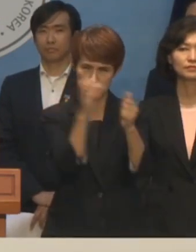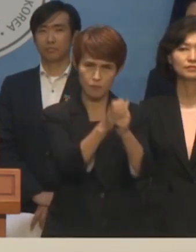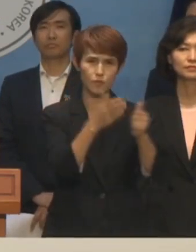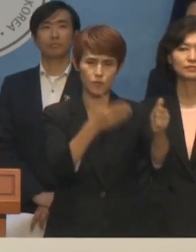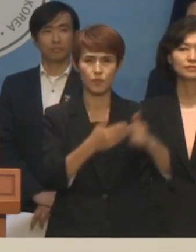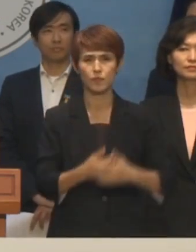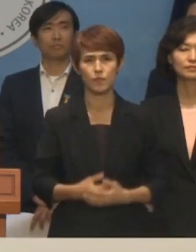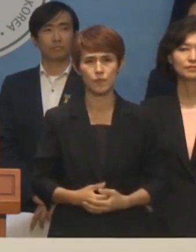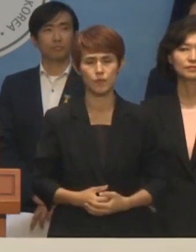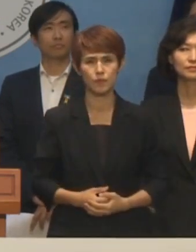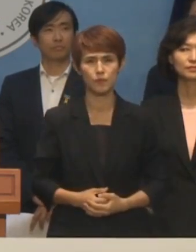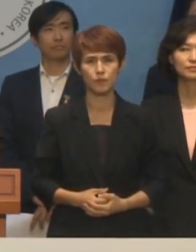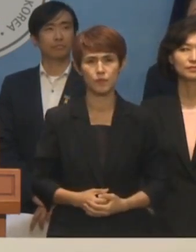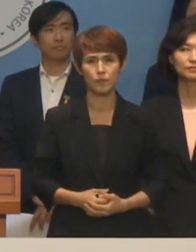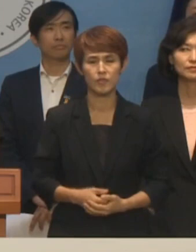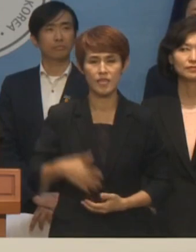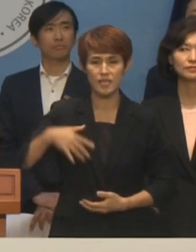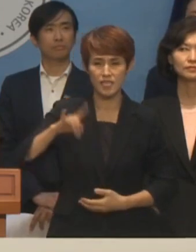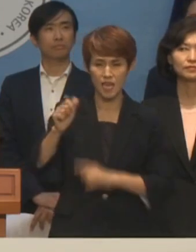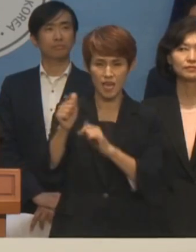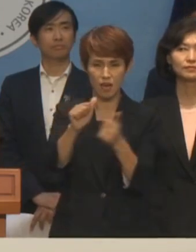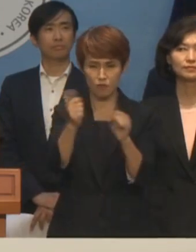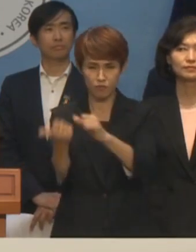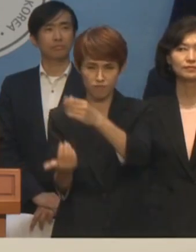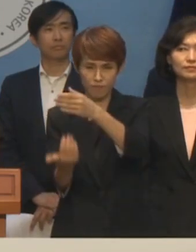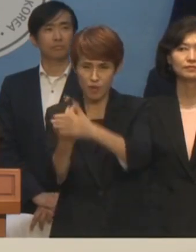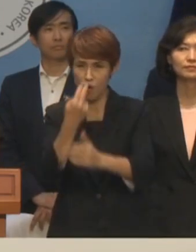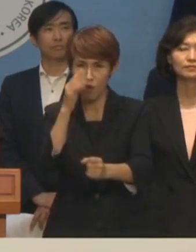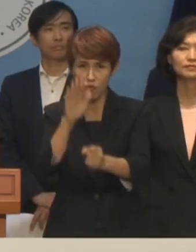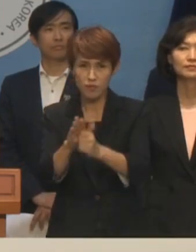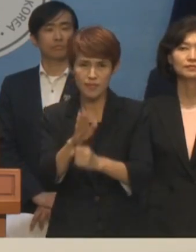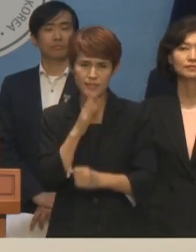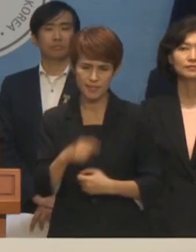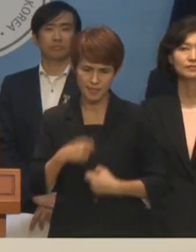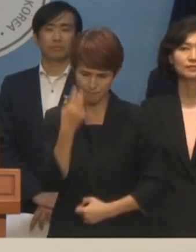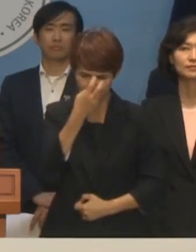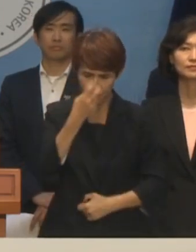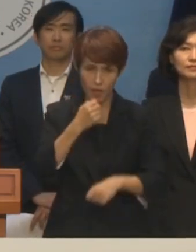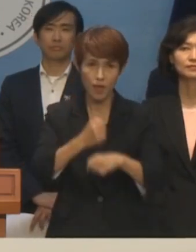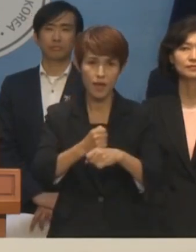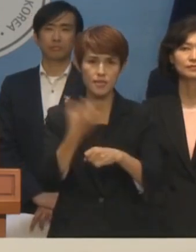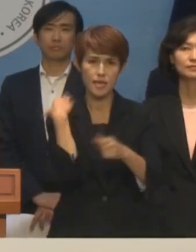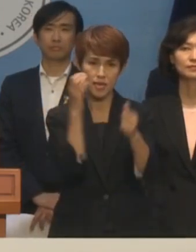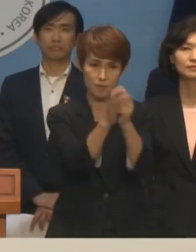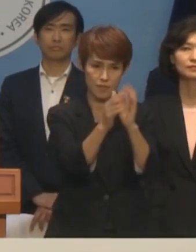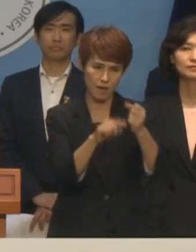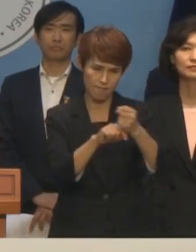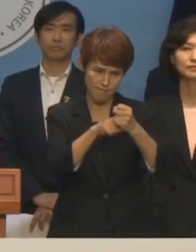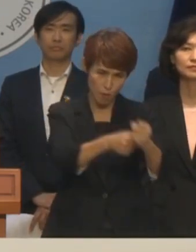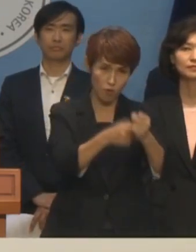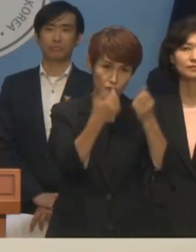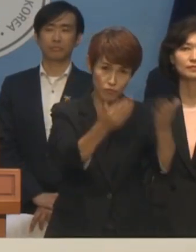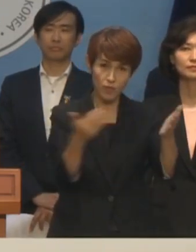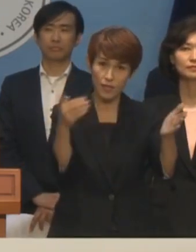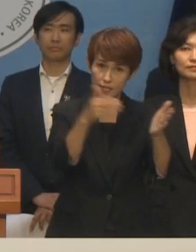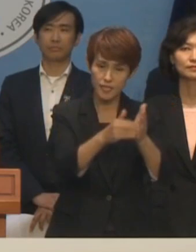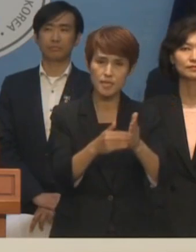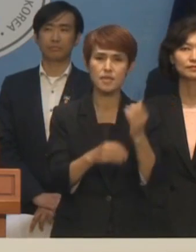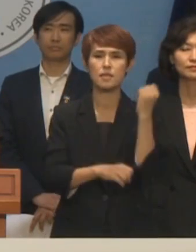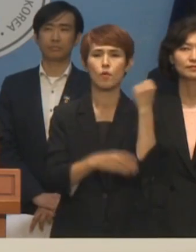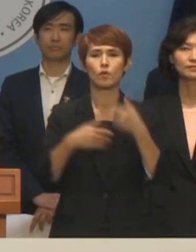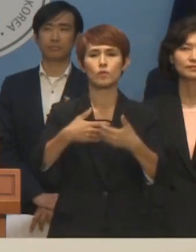다하십시오. 최혜병의 억울한 죽음의 진실을 밝히고 책임자를 처벌할 때까지